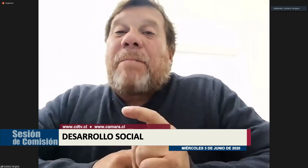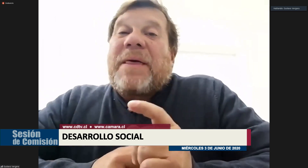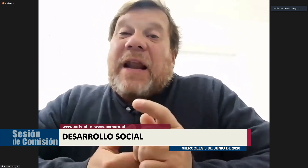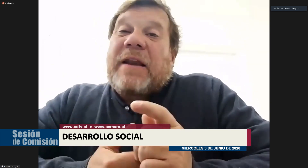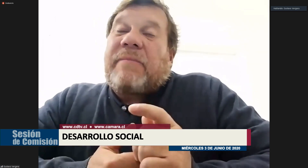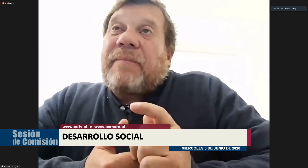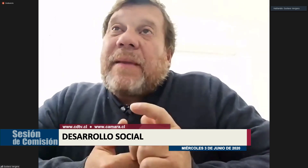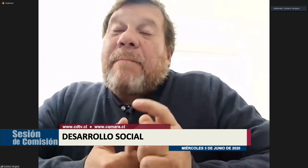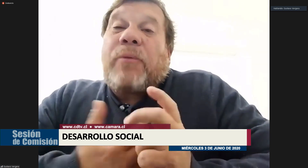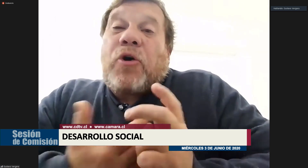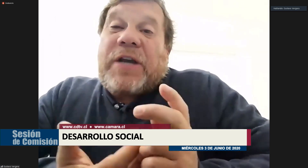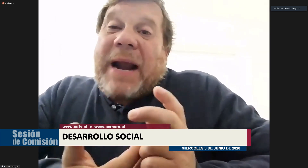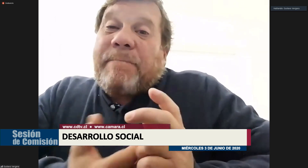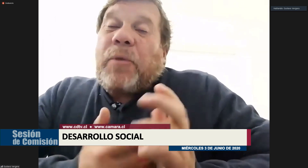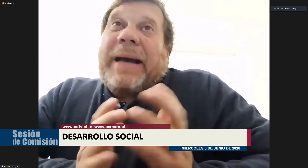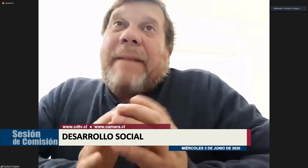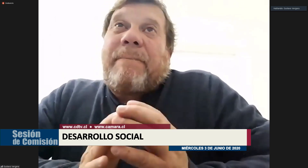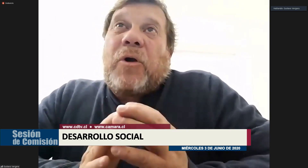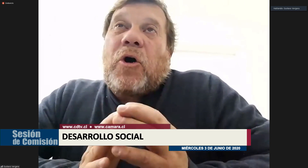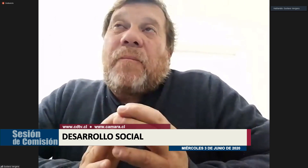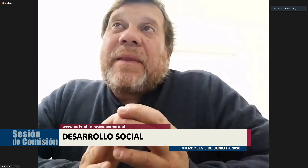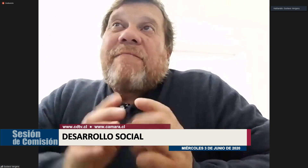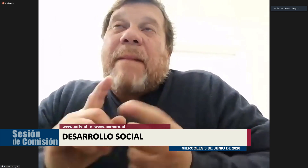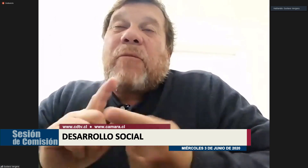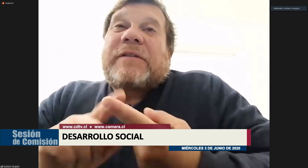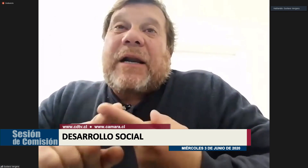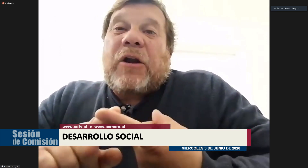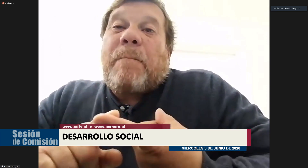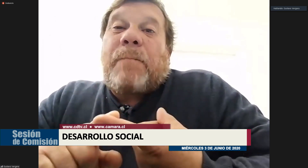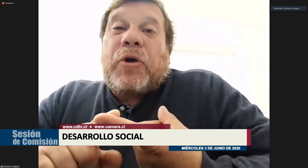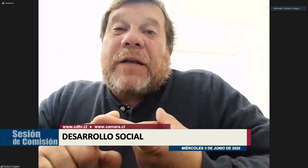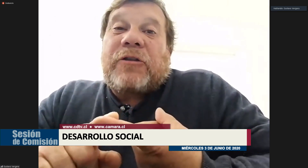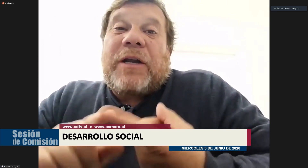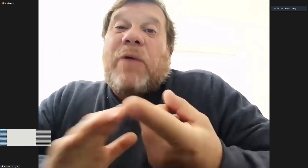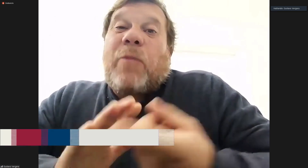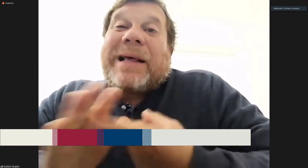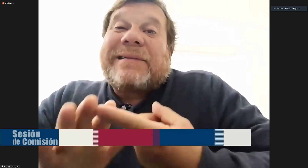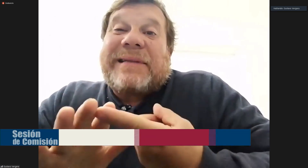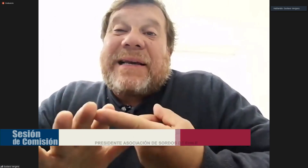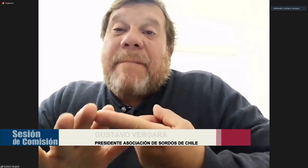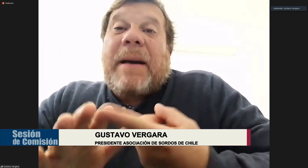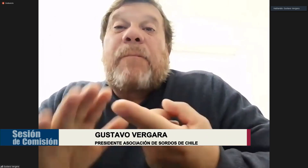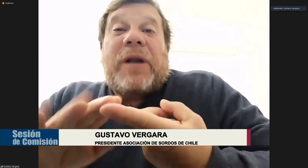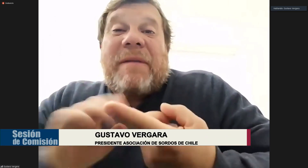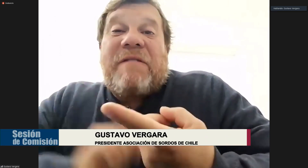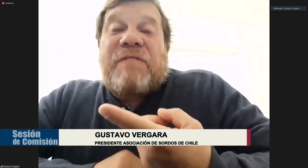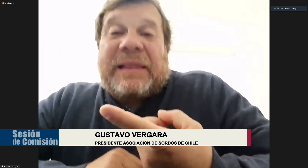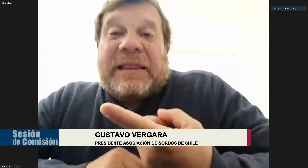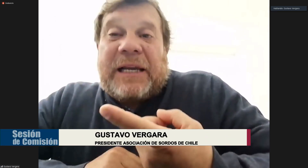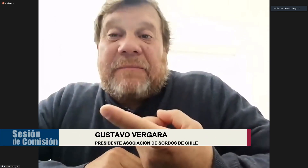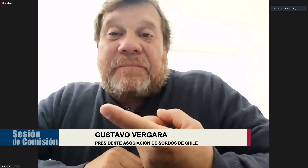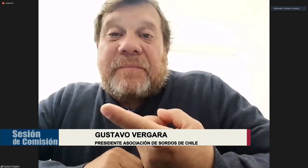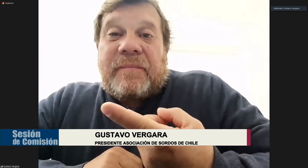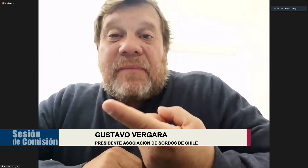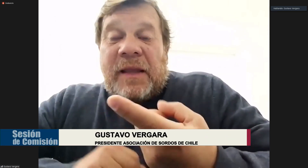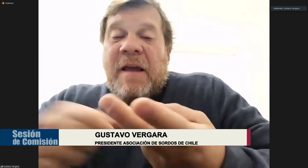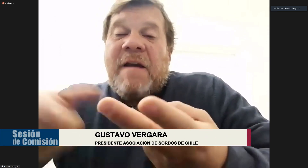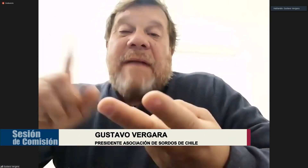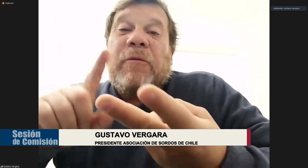pedían apoyar, por ejemplo, vamos a desarrollar un proyecto de lengua de señas para un programa infantil. Vamos a